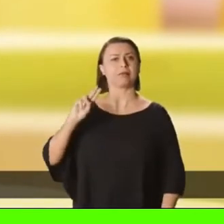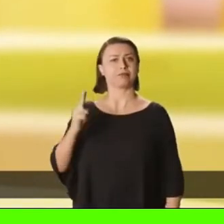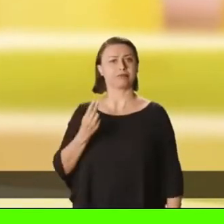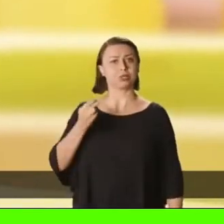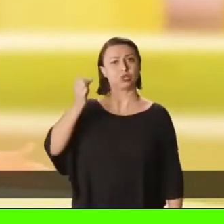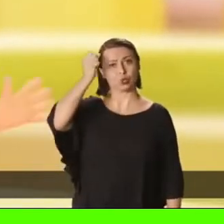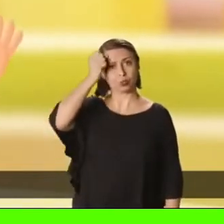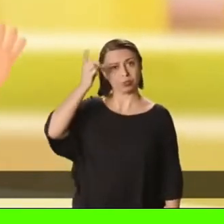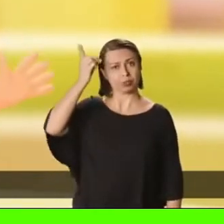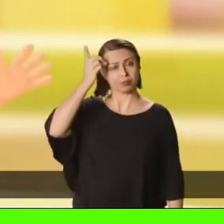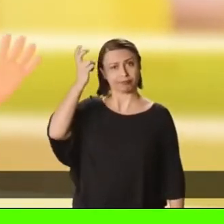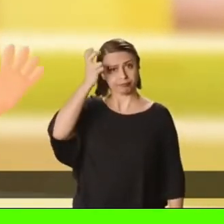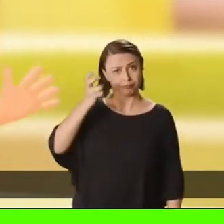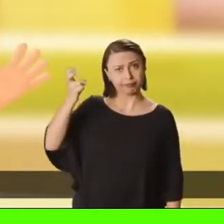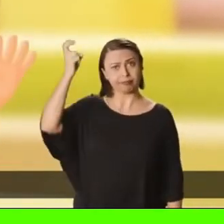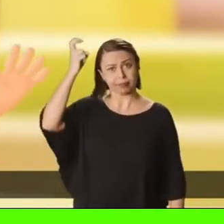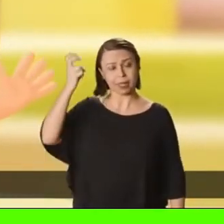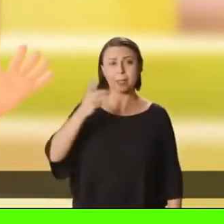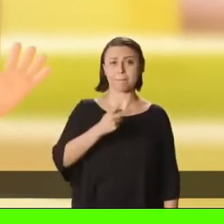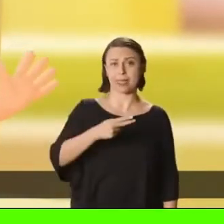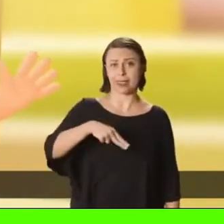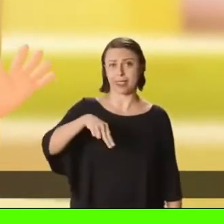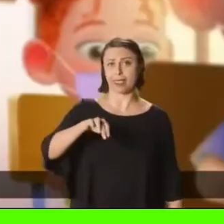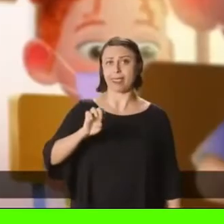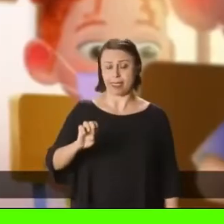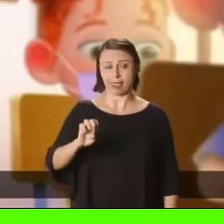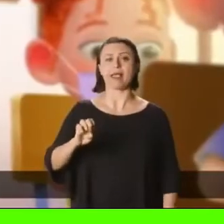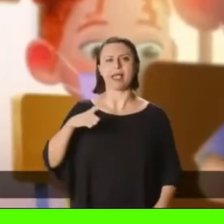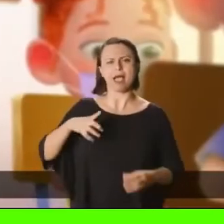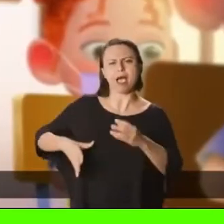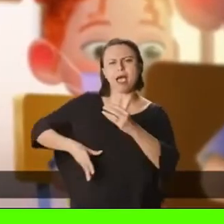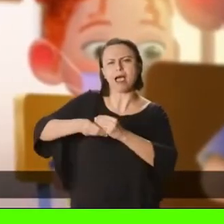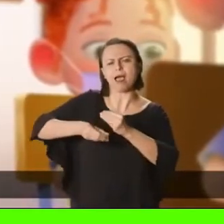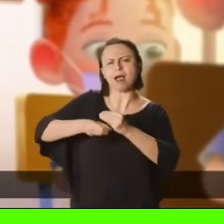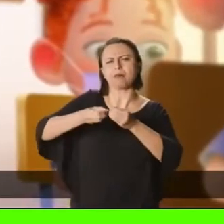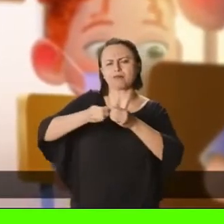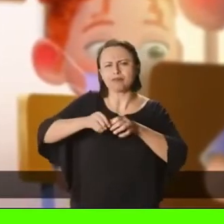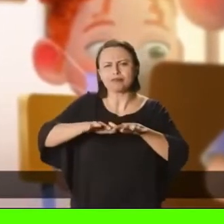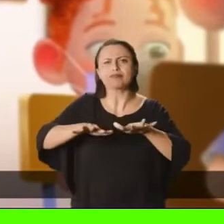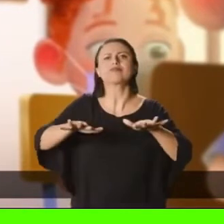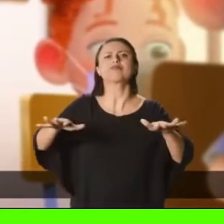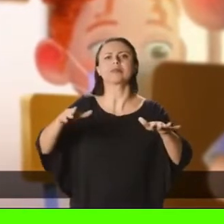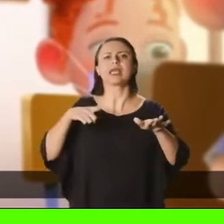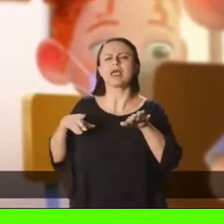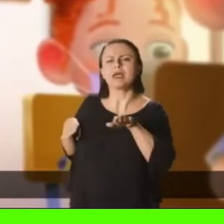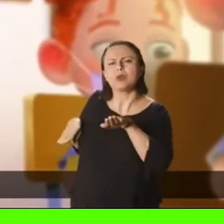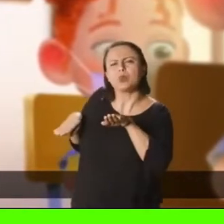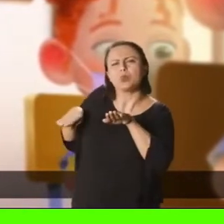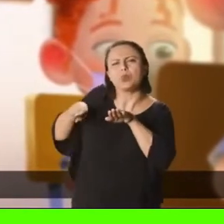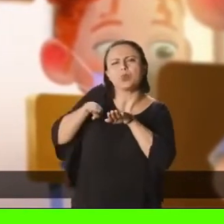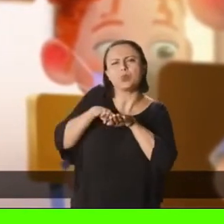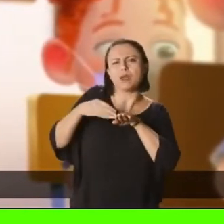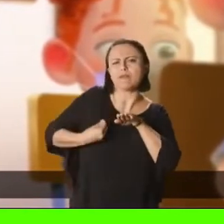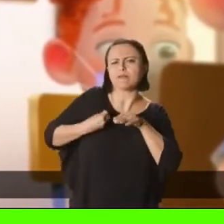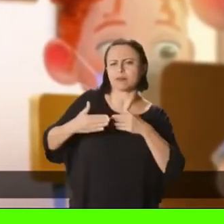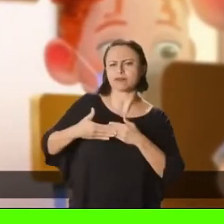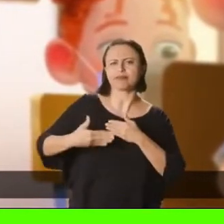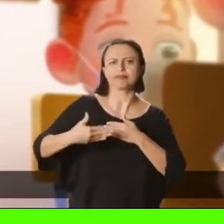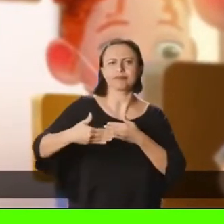altas habilidades ou superdotação. A PNE foi ampliada, trazendo uma perspectiva equitativa ao longo da vida. Ela